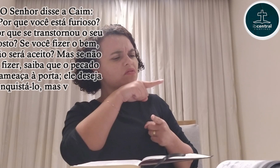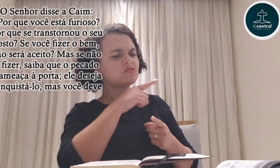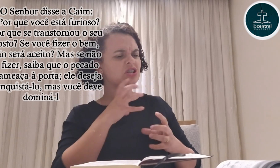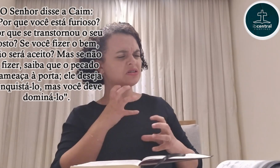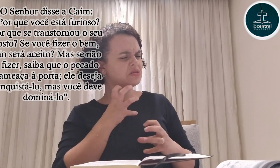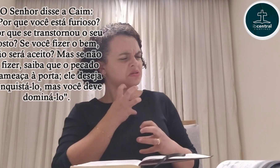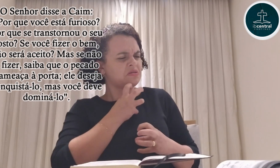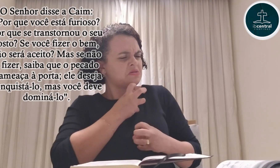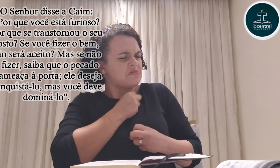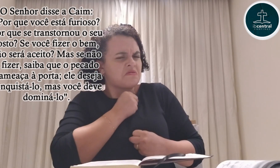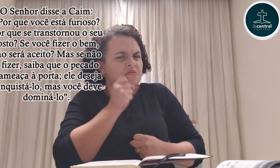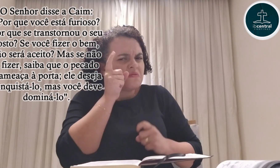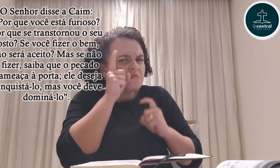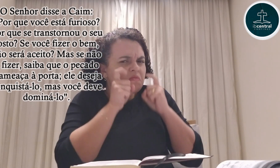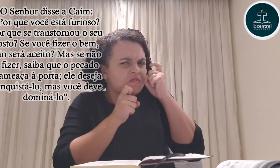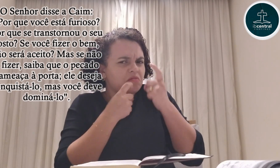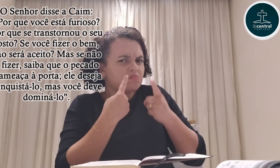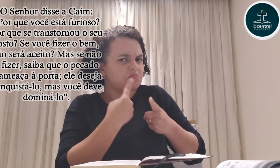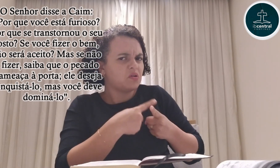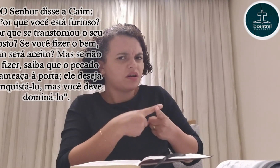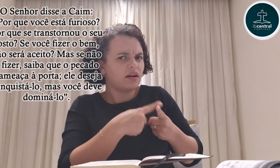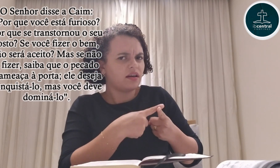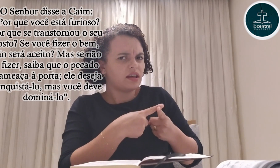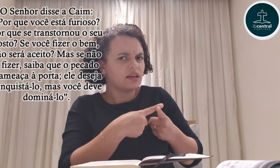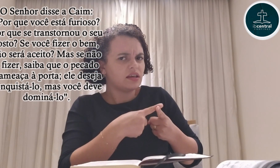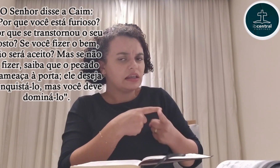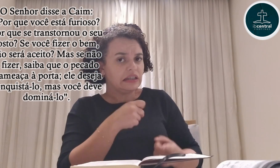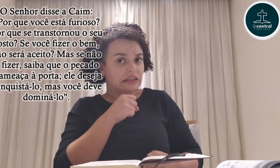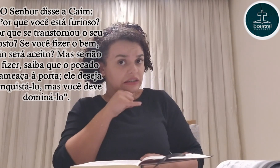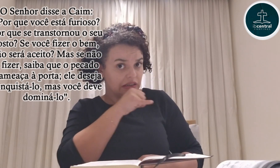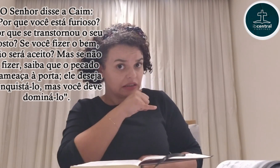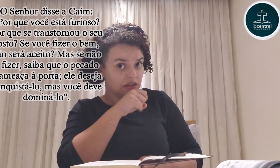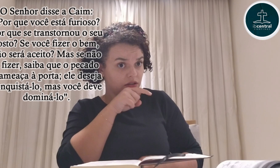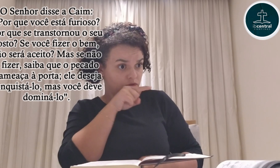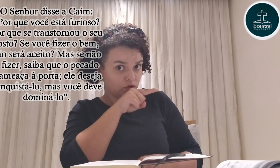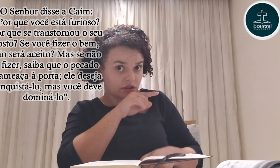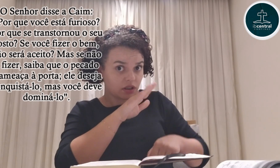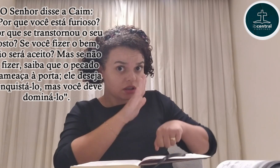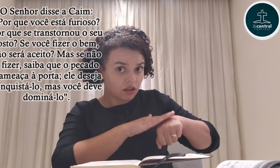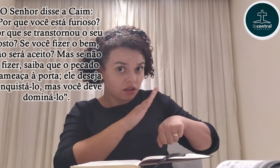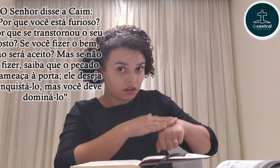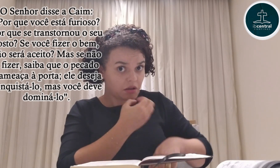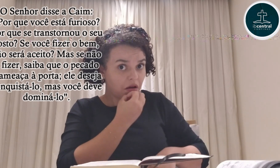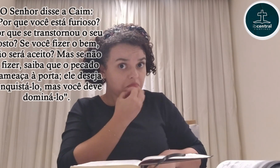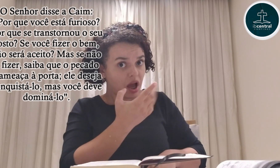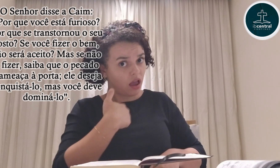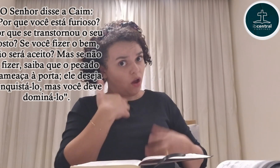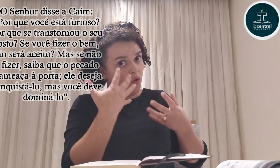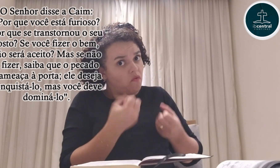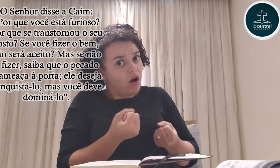O Senhor disse a Caim: Por que você está furioso? Por que se transtornou o seu rosto?